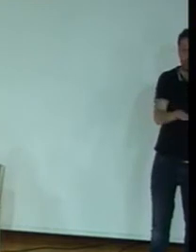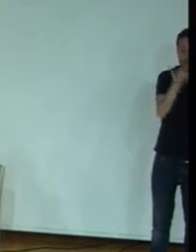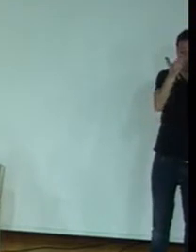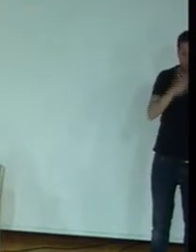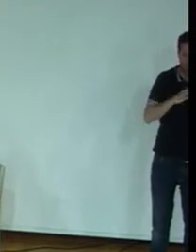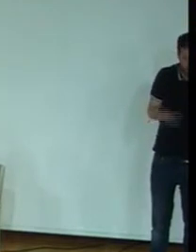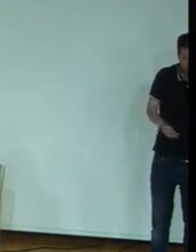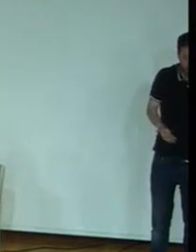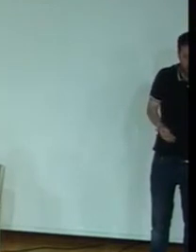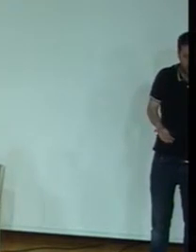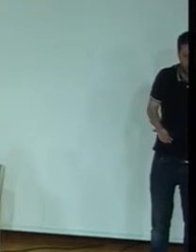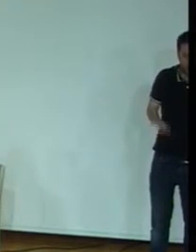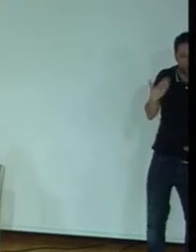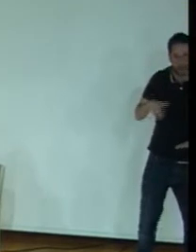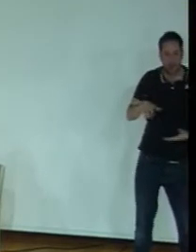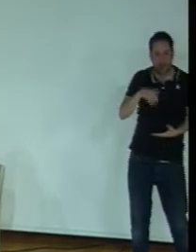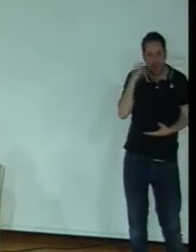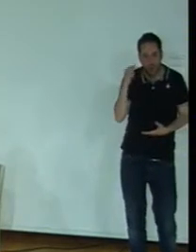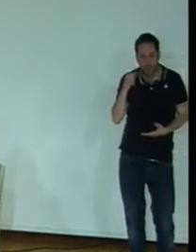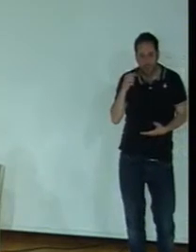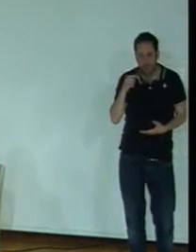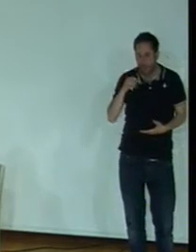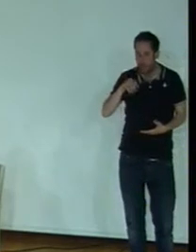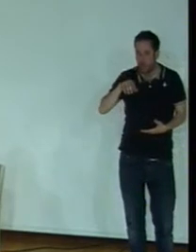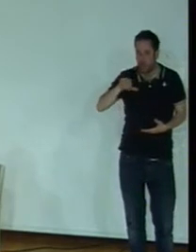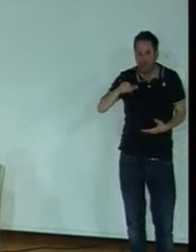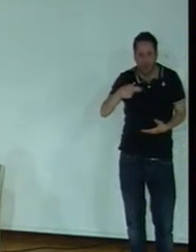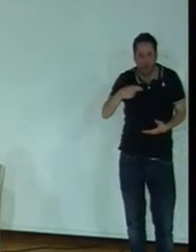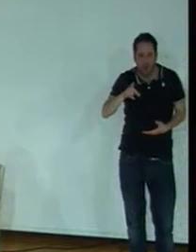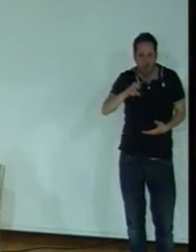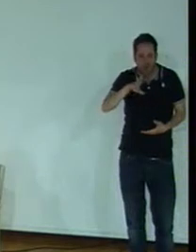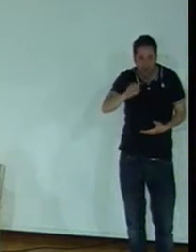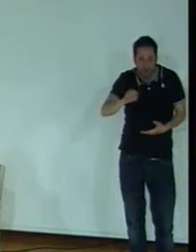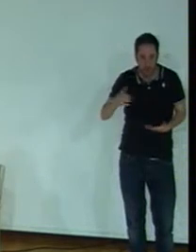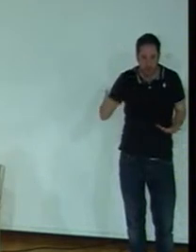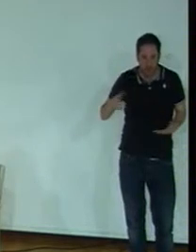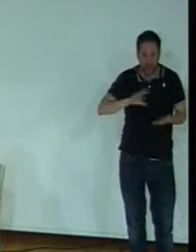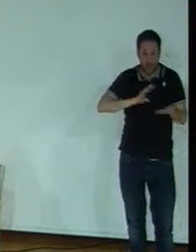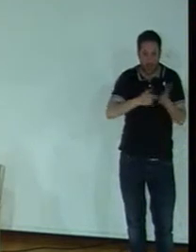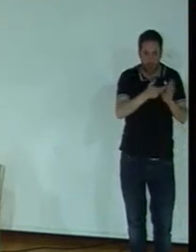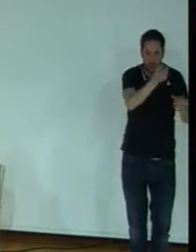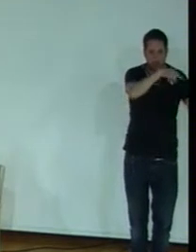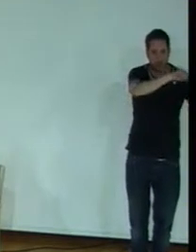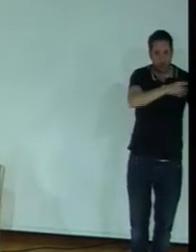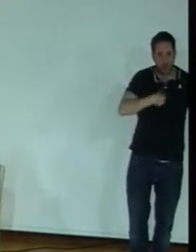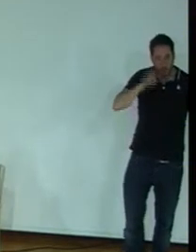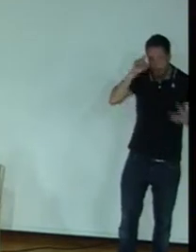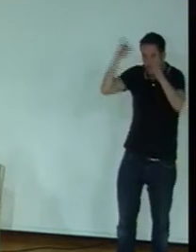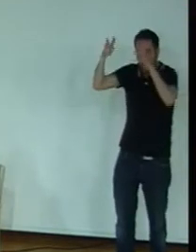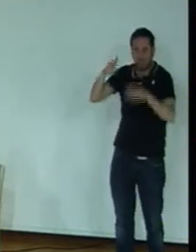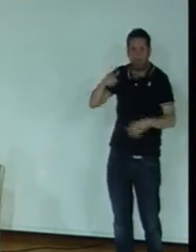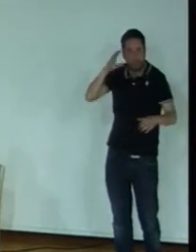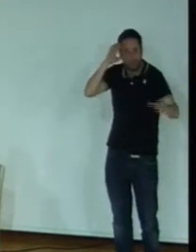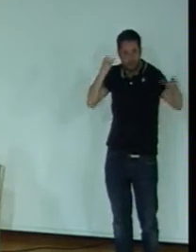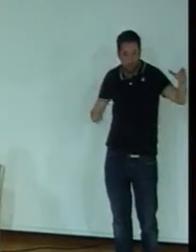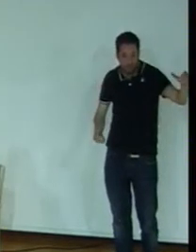toute la question traitée par Gunther Anders, de dire qu'aujourd'hui, la puissance technologique qu'on a, elle dépasse nos capacités de représentation. Et